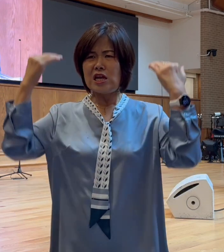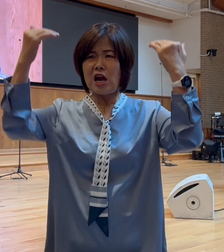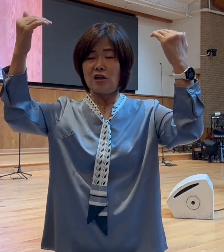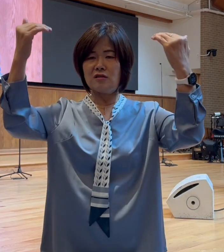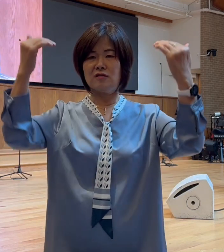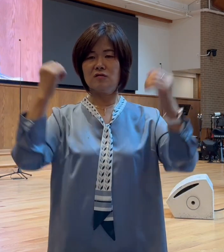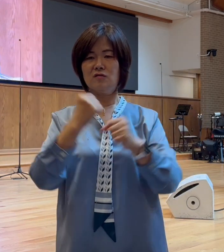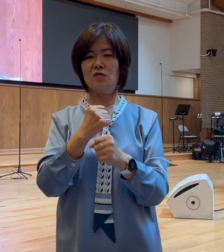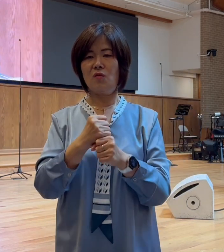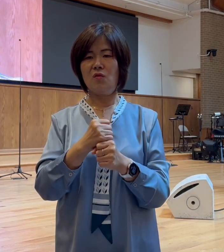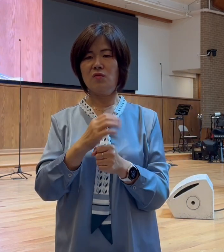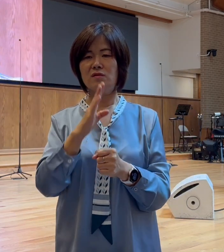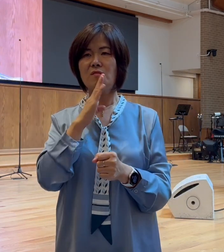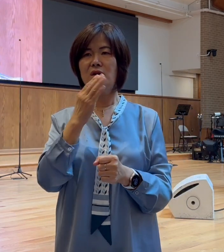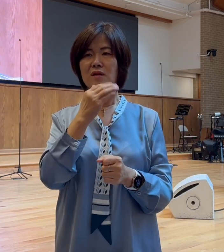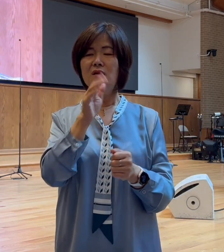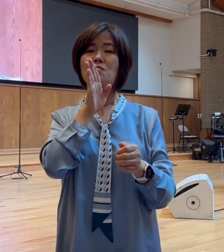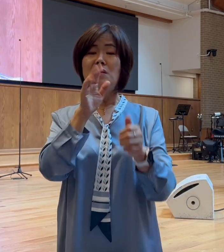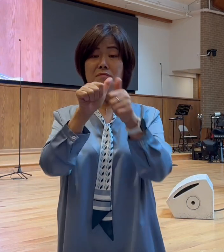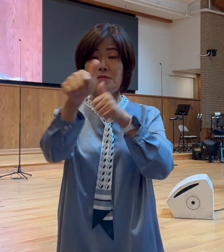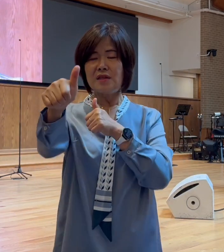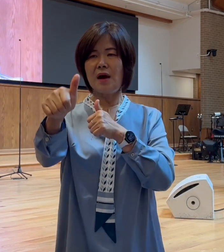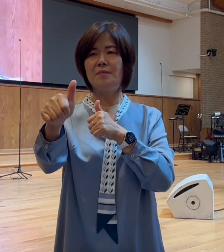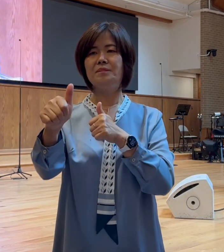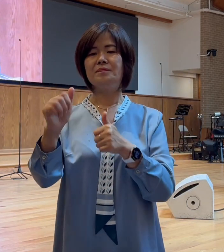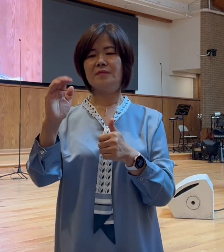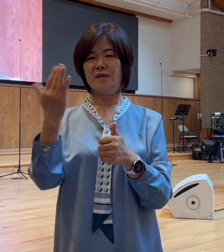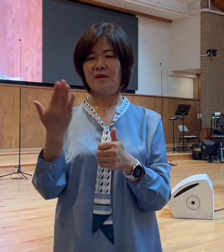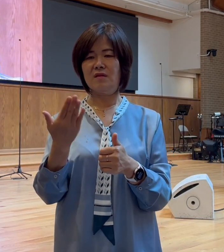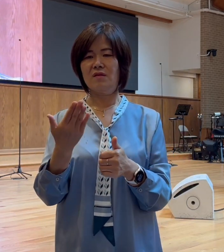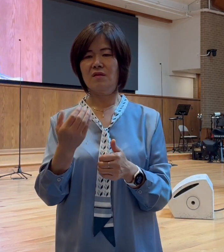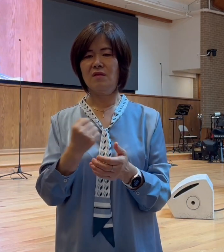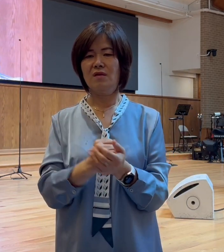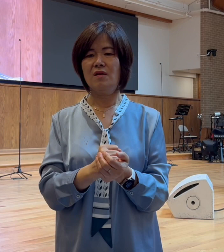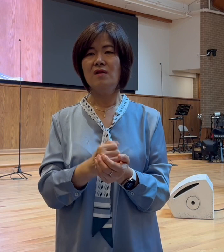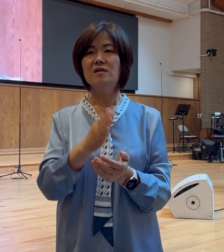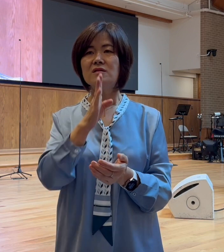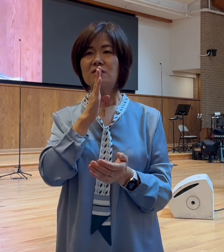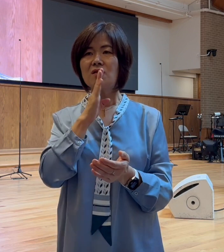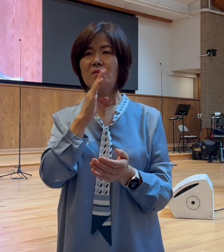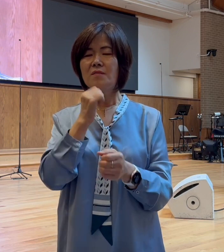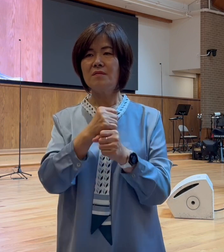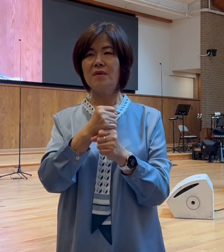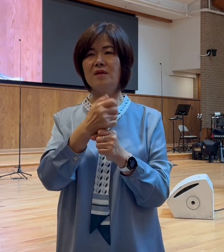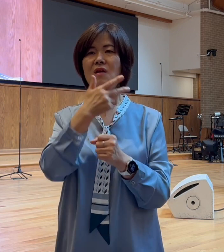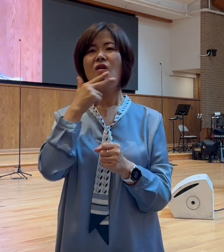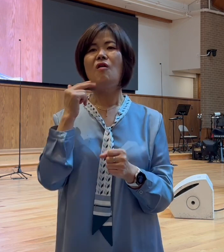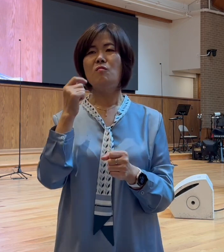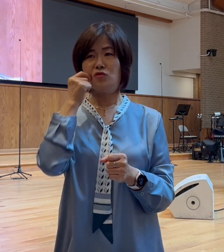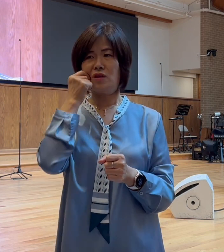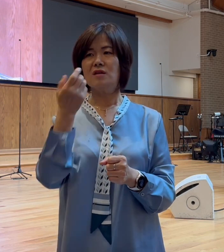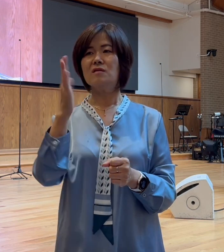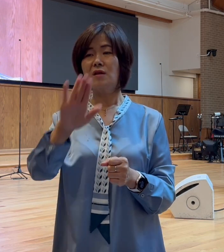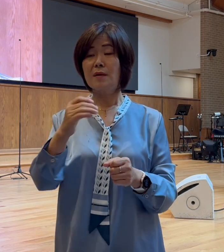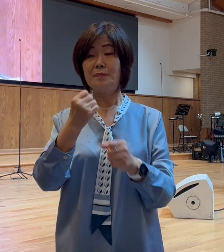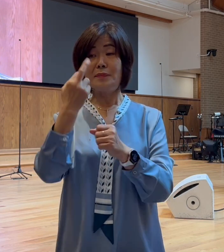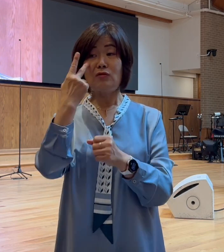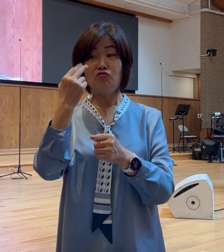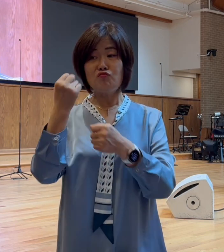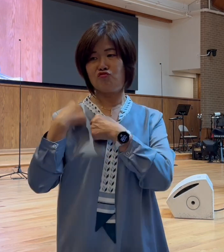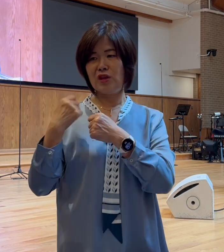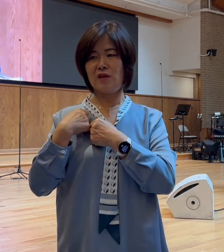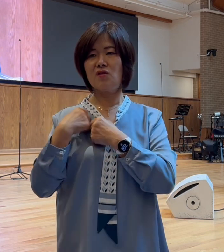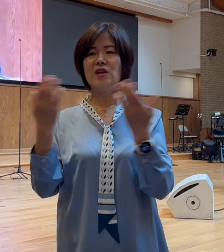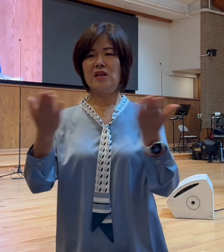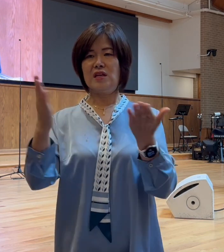이렇게 훈남으로 생겨가지고 영어를 못하는데 카투사에 1년 군복무를 했습니다.